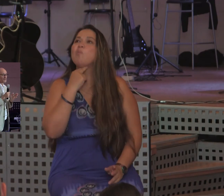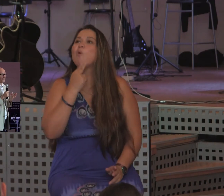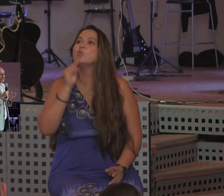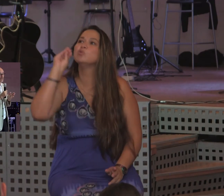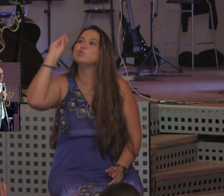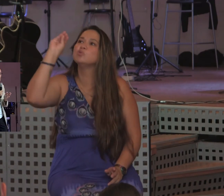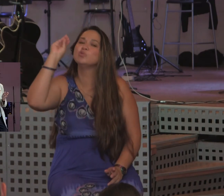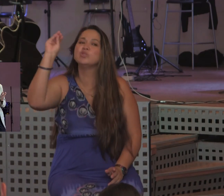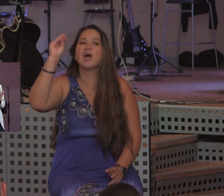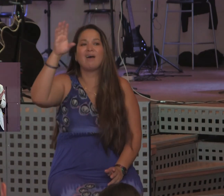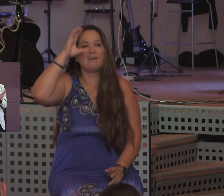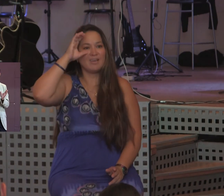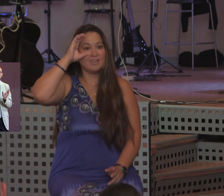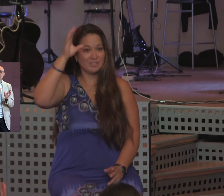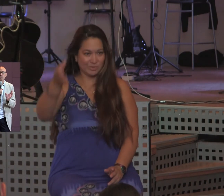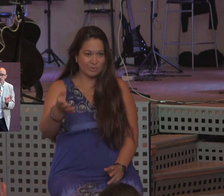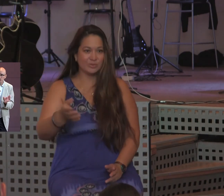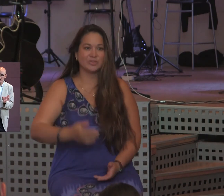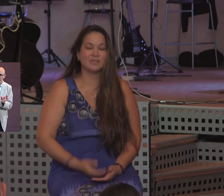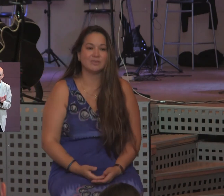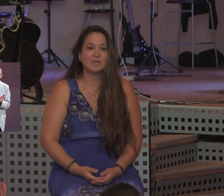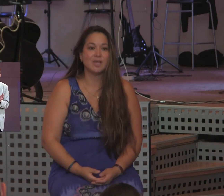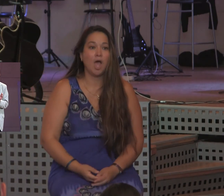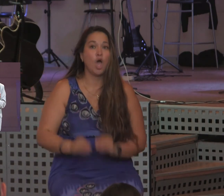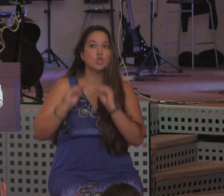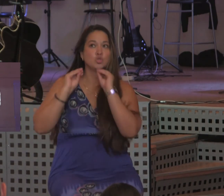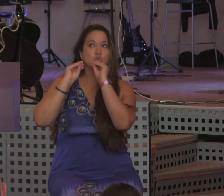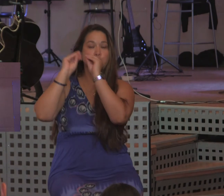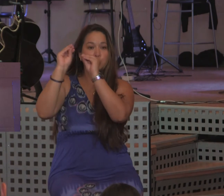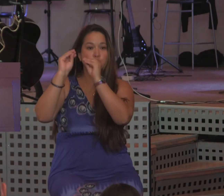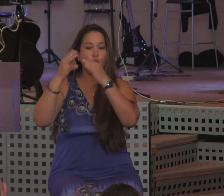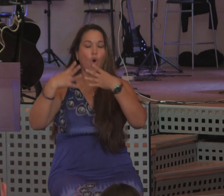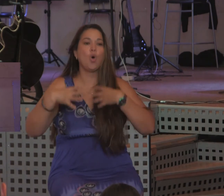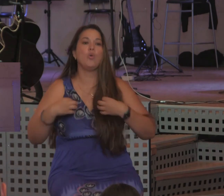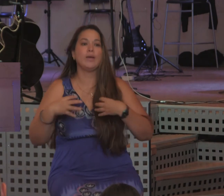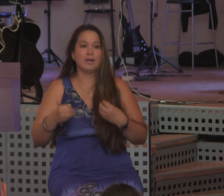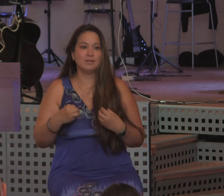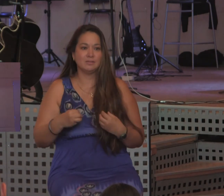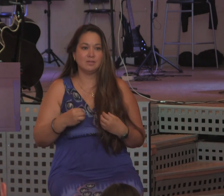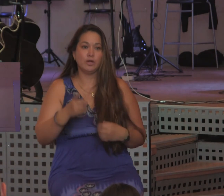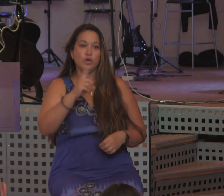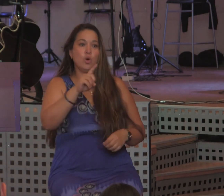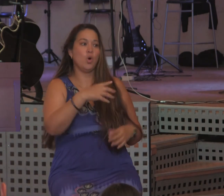¿Por qué matizo ahora? Matizo sus, no las.